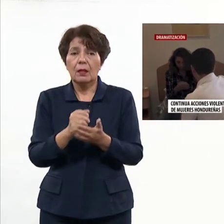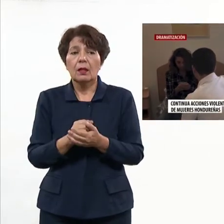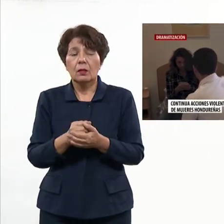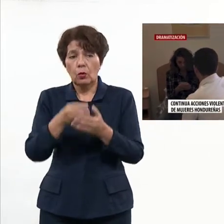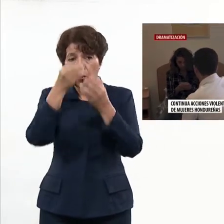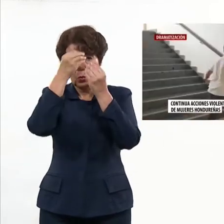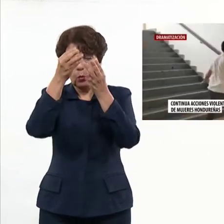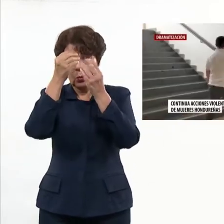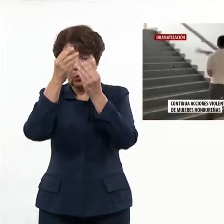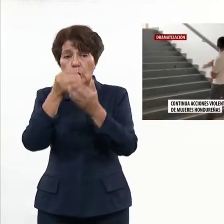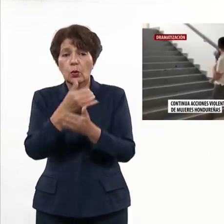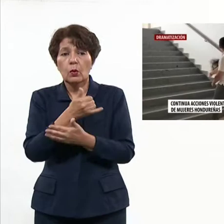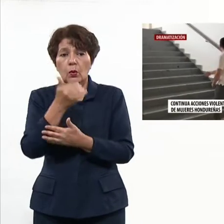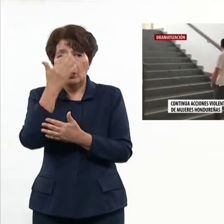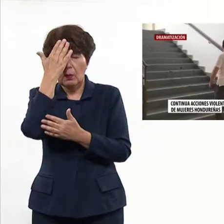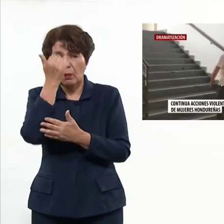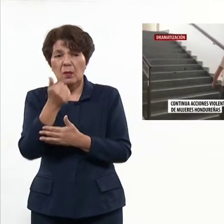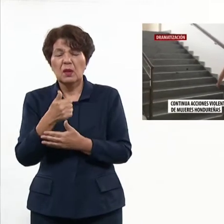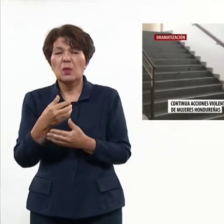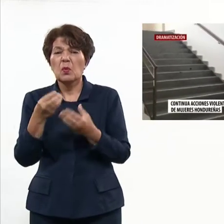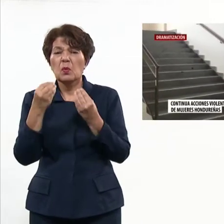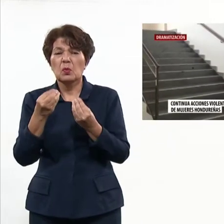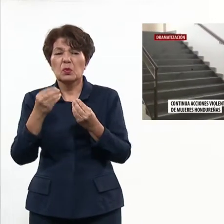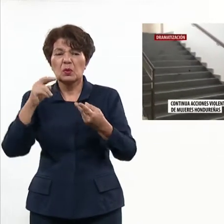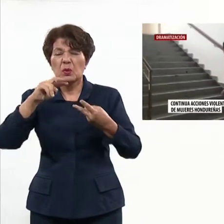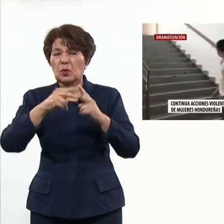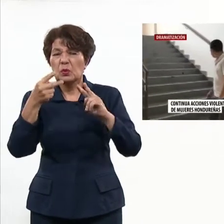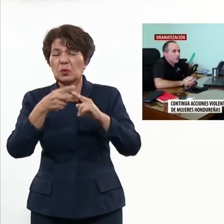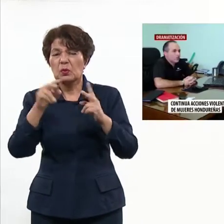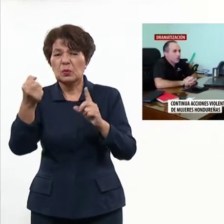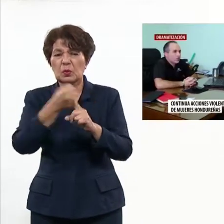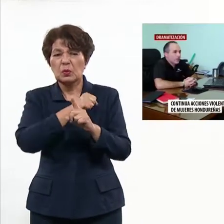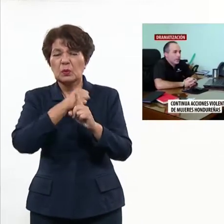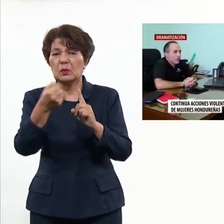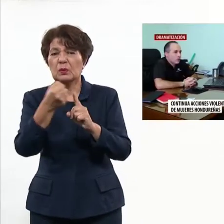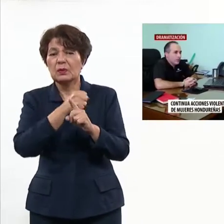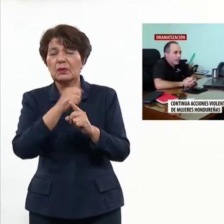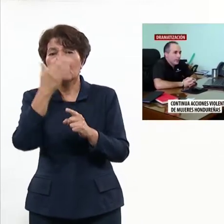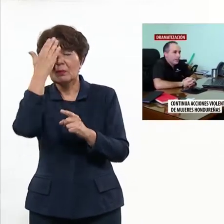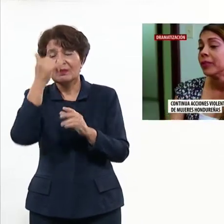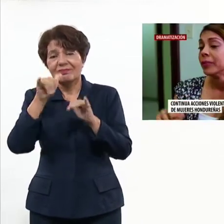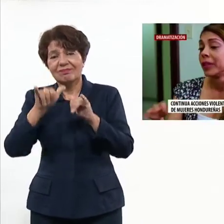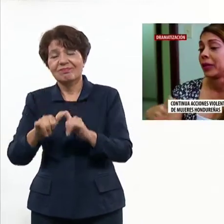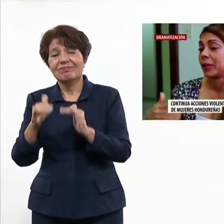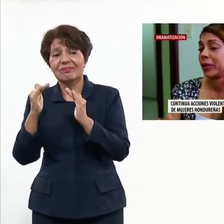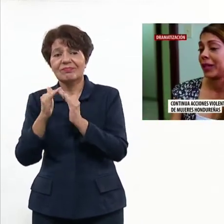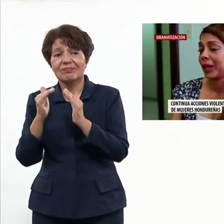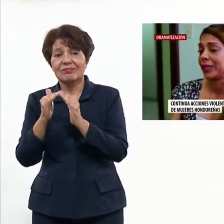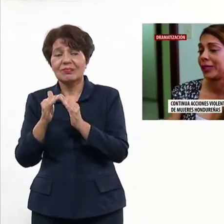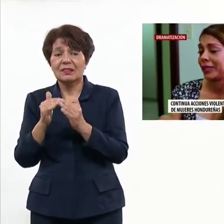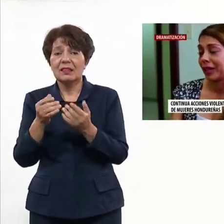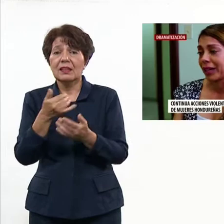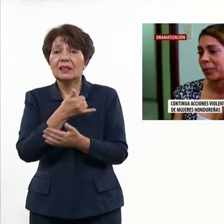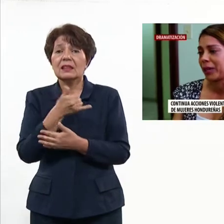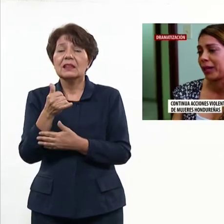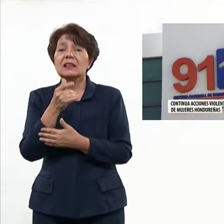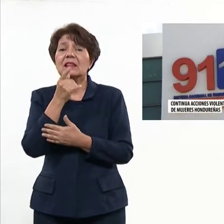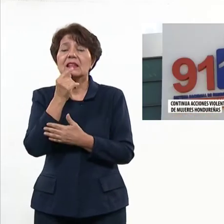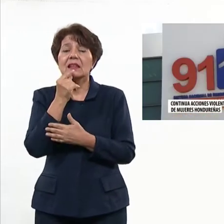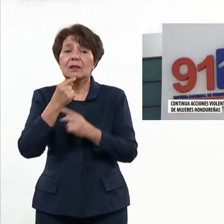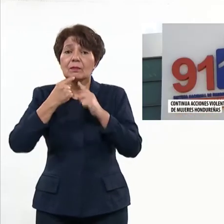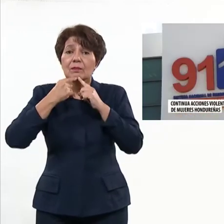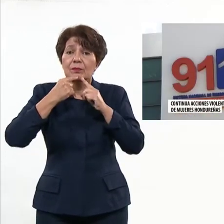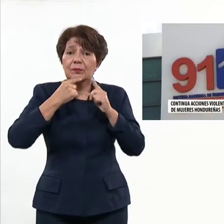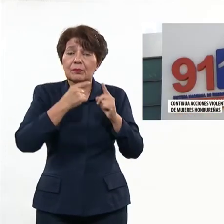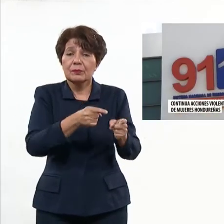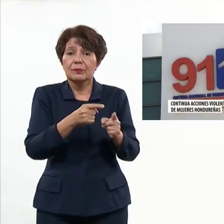señalado que uno de los factores ante el incremento de violencia doméstica es la causa del confinamiento social reportando mayor número de denuncias al